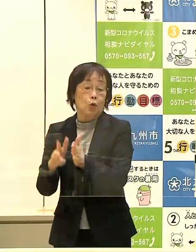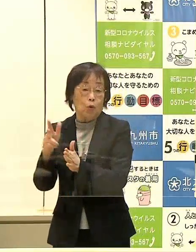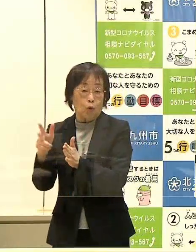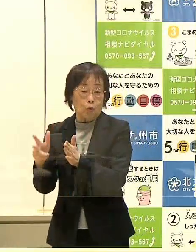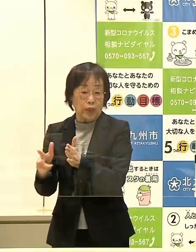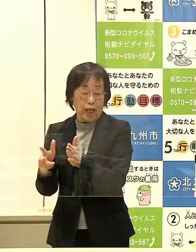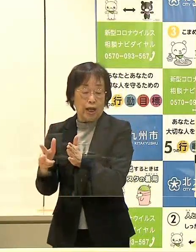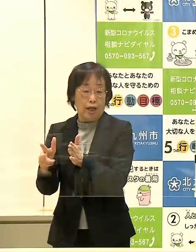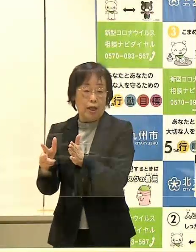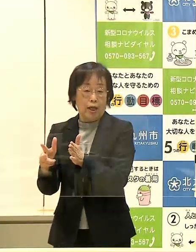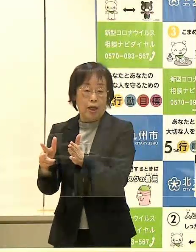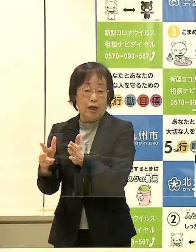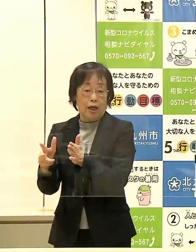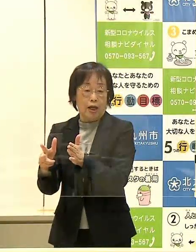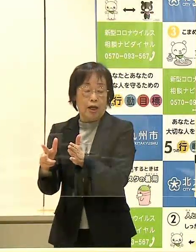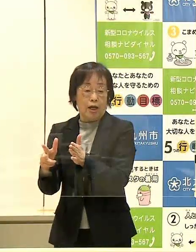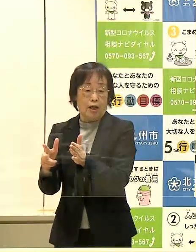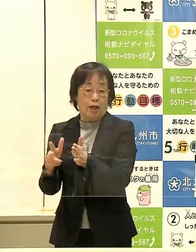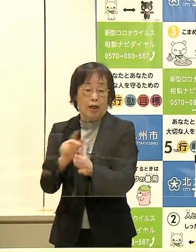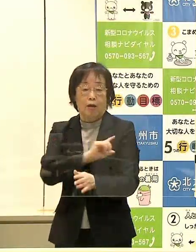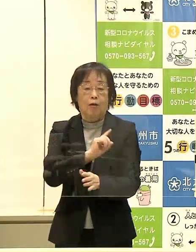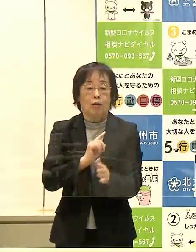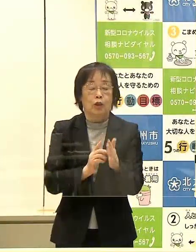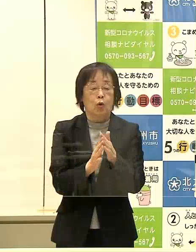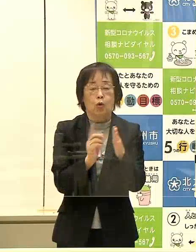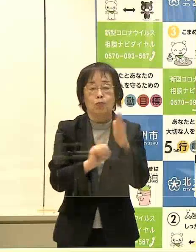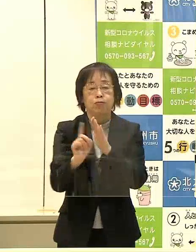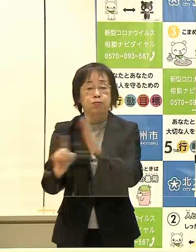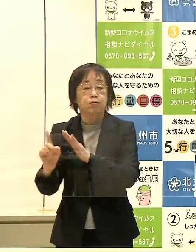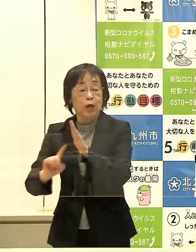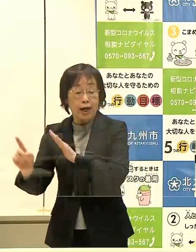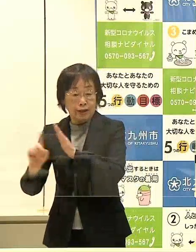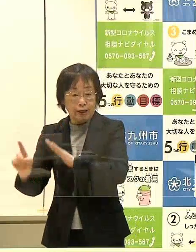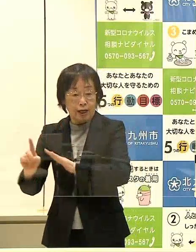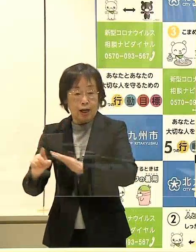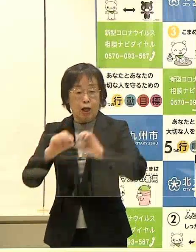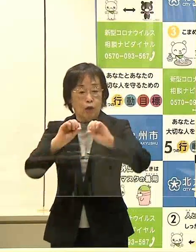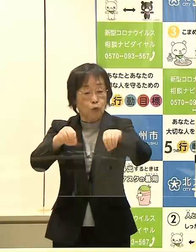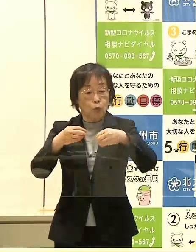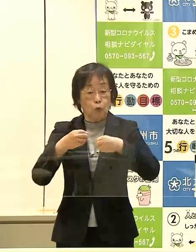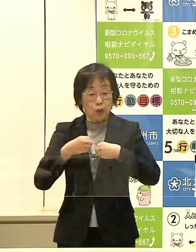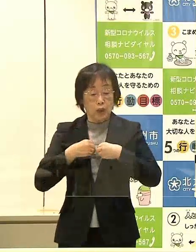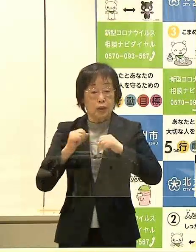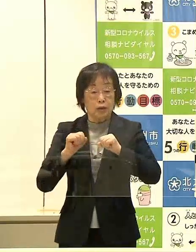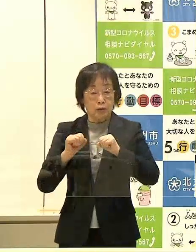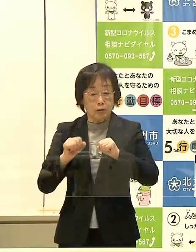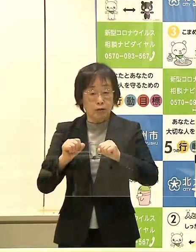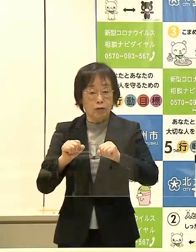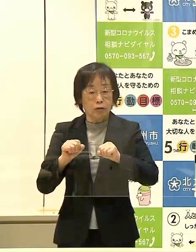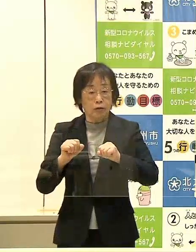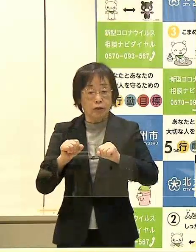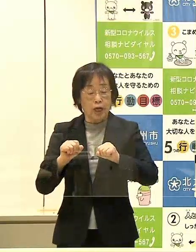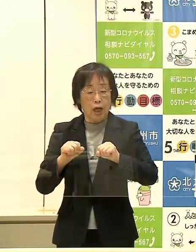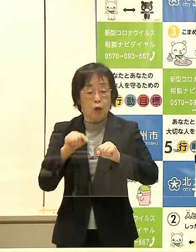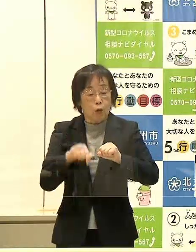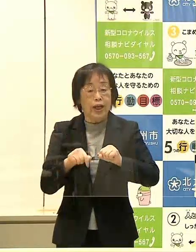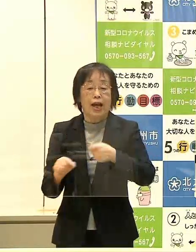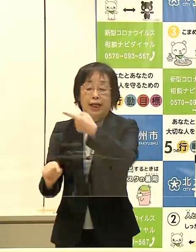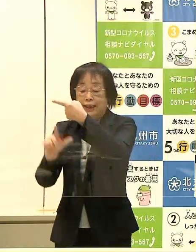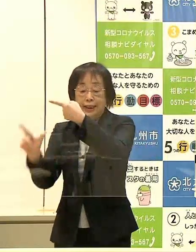色を通じてそこで換算っていうものが相当進んだということでそれがはっきりと1月になっ